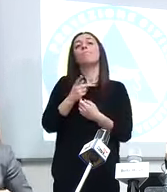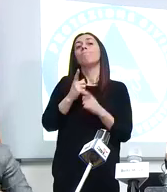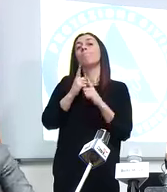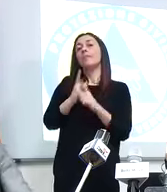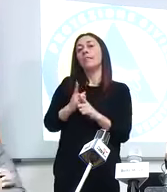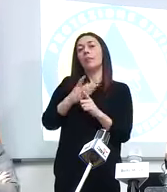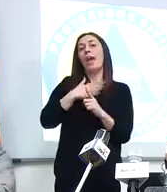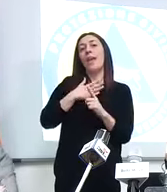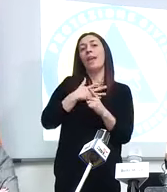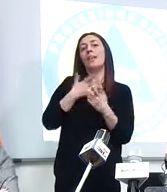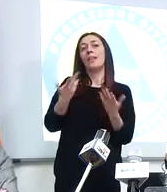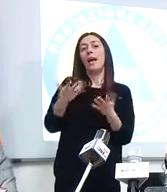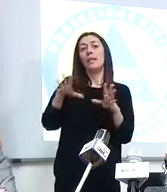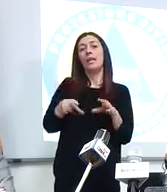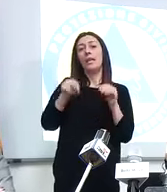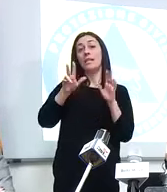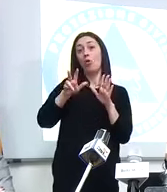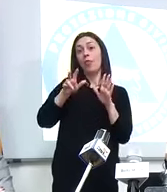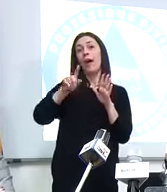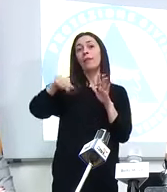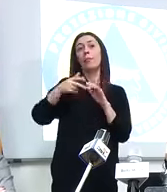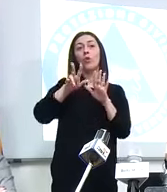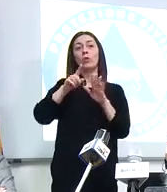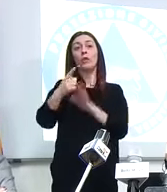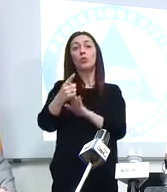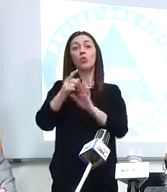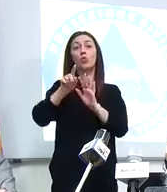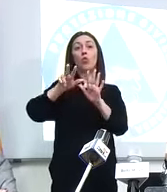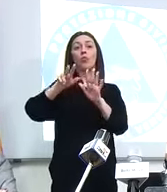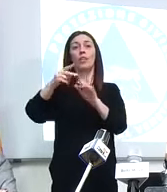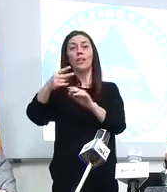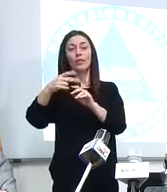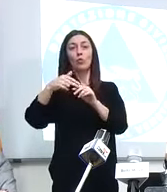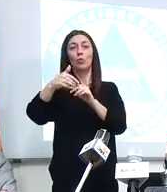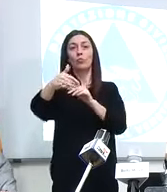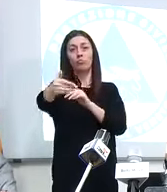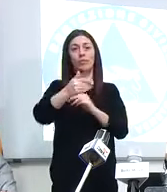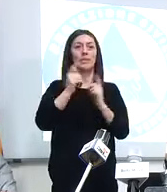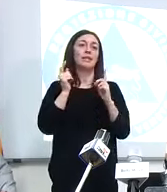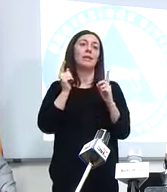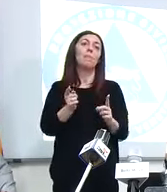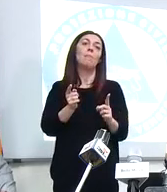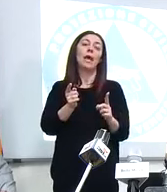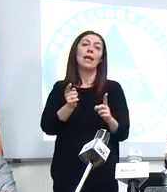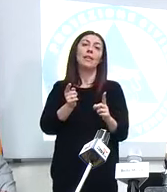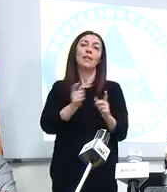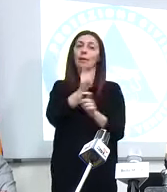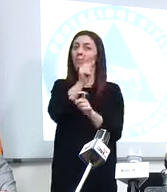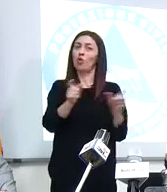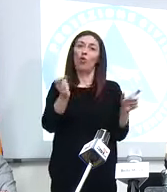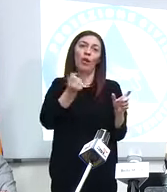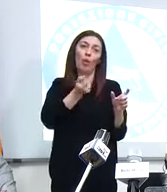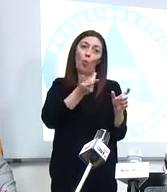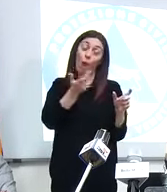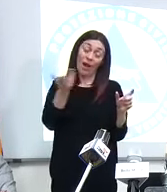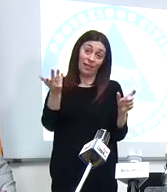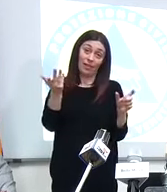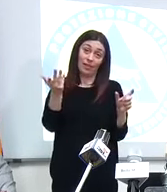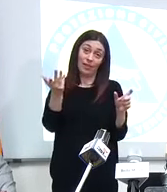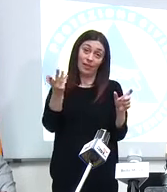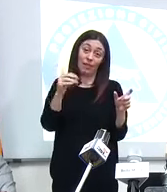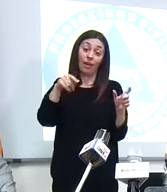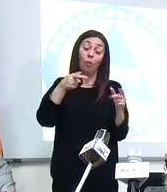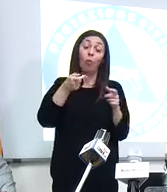che via via che avremo il vaccino e a seconda della numerosità delle coorti, è chiaro,